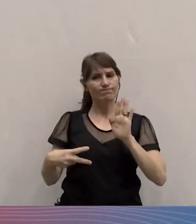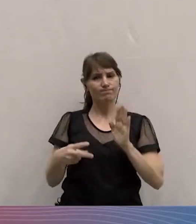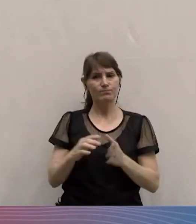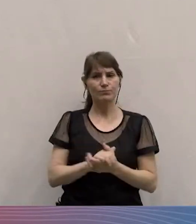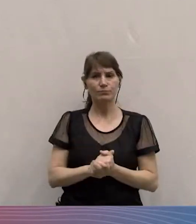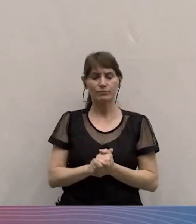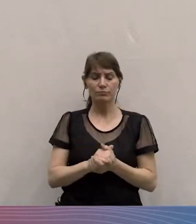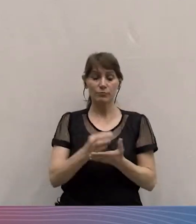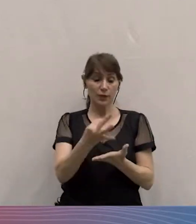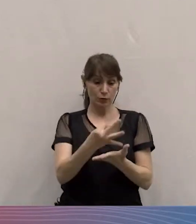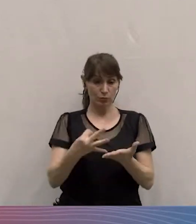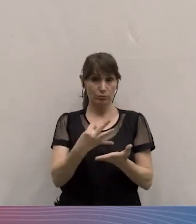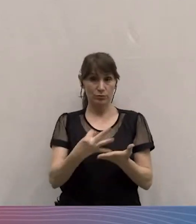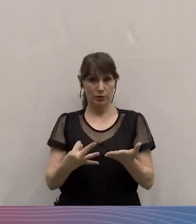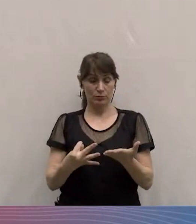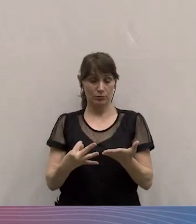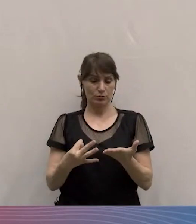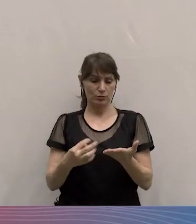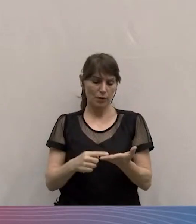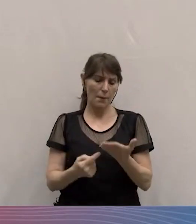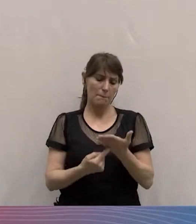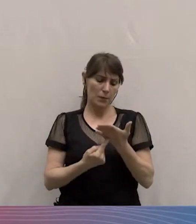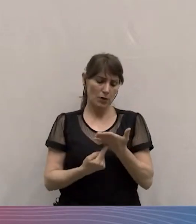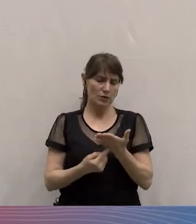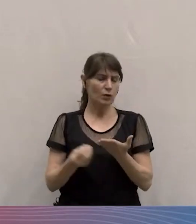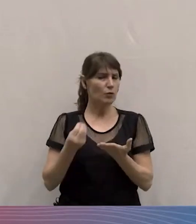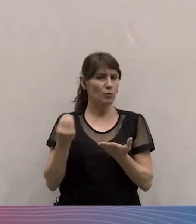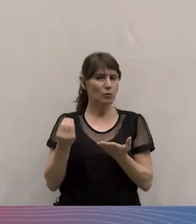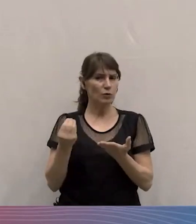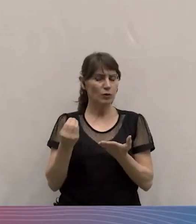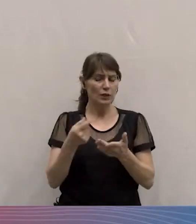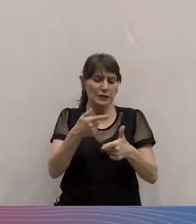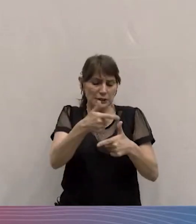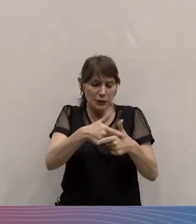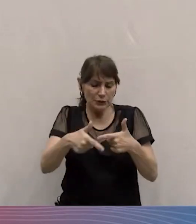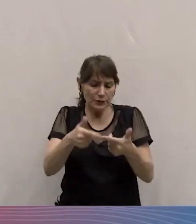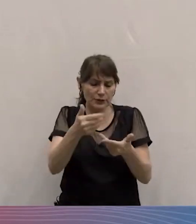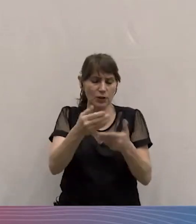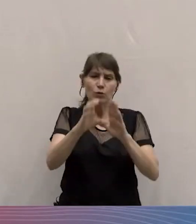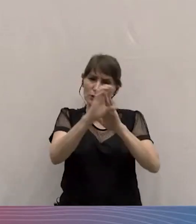No texto original não há divisão de capítulos.